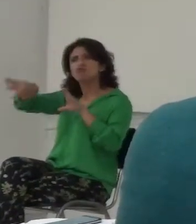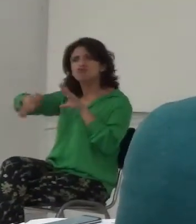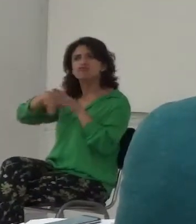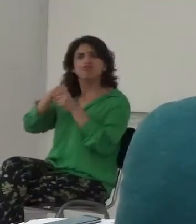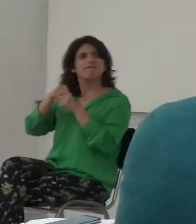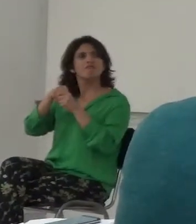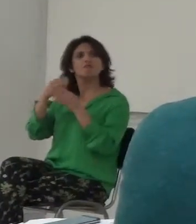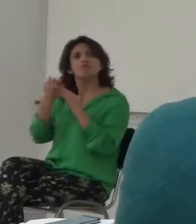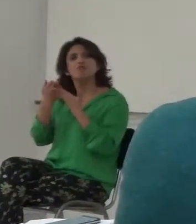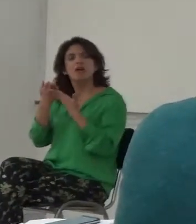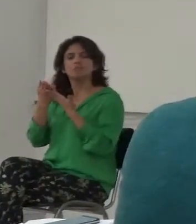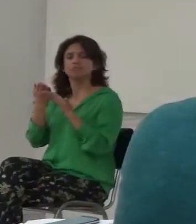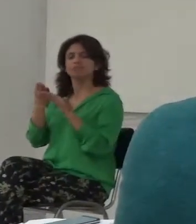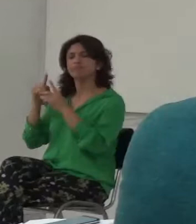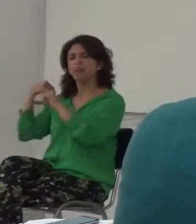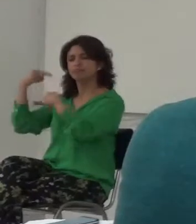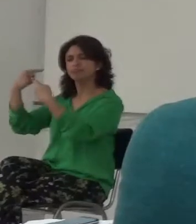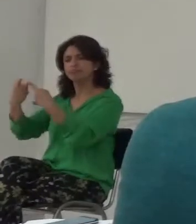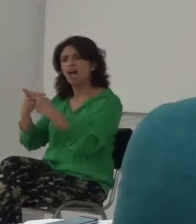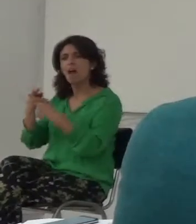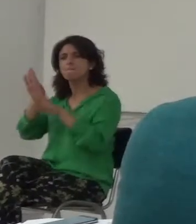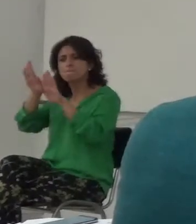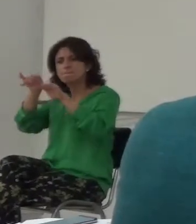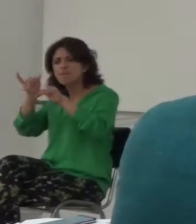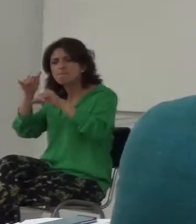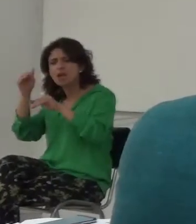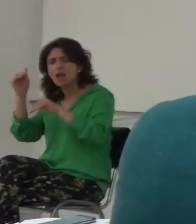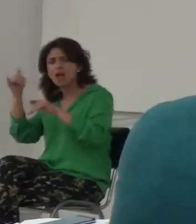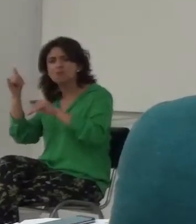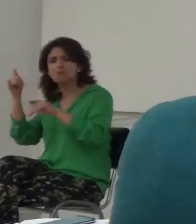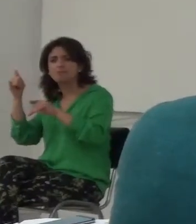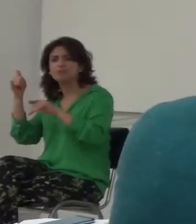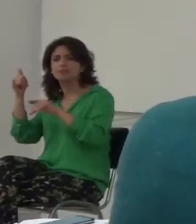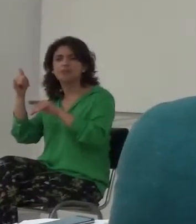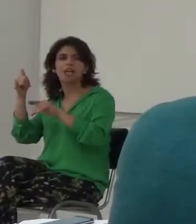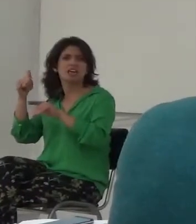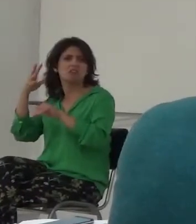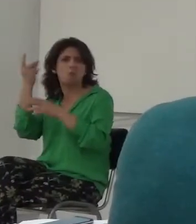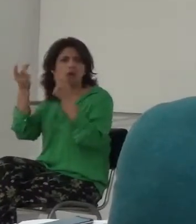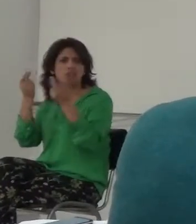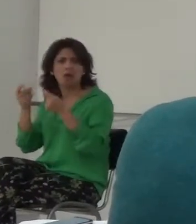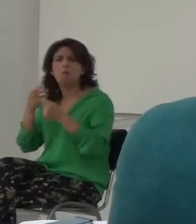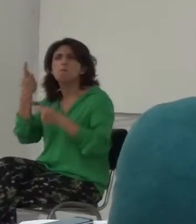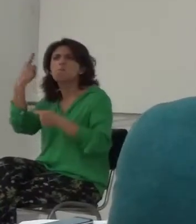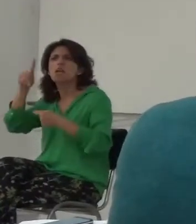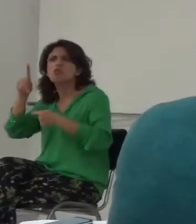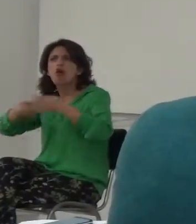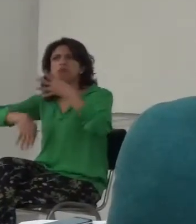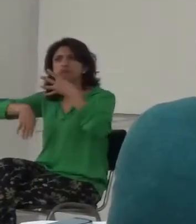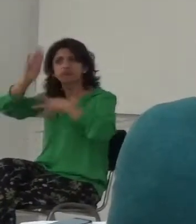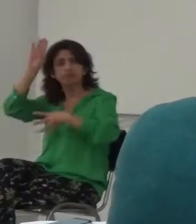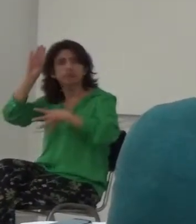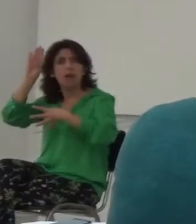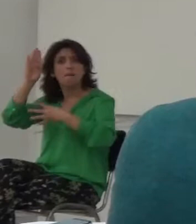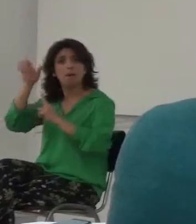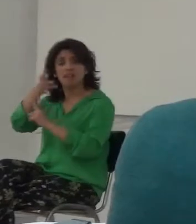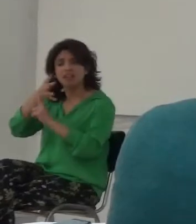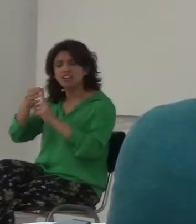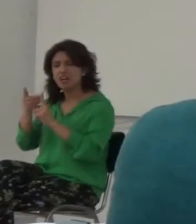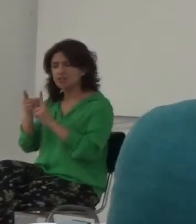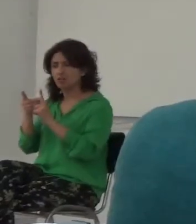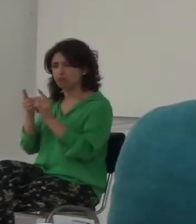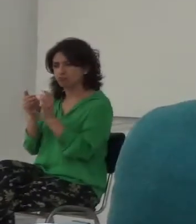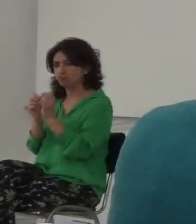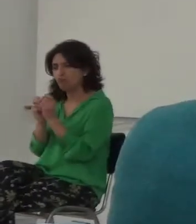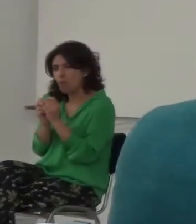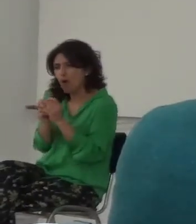indicaron anteriormente. Sin embargo, quien es adulta logra entregar más información de este tema,